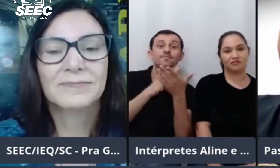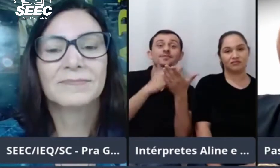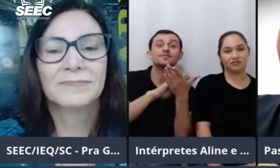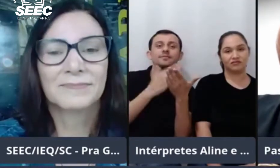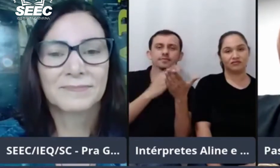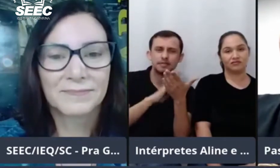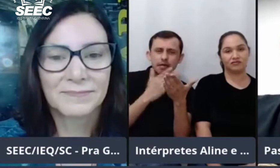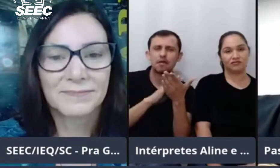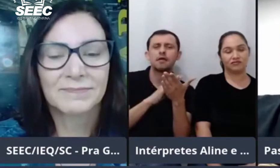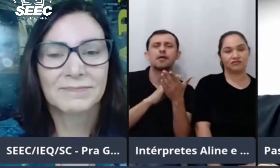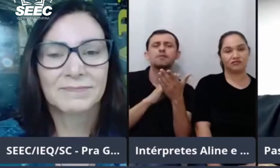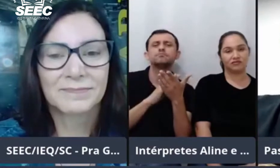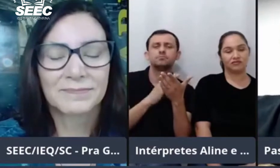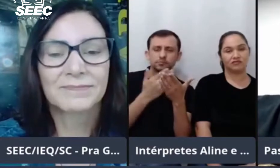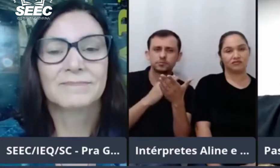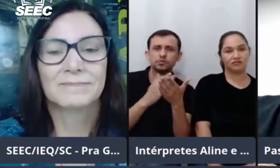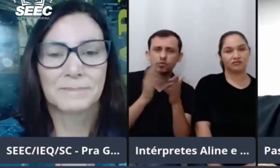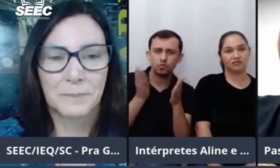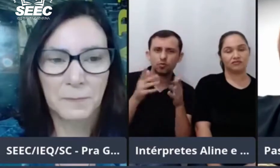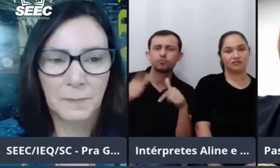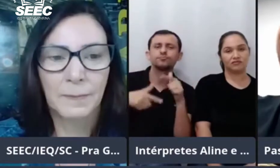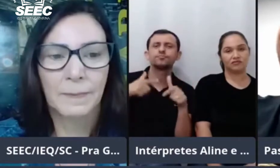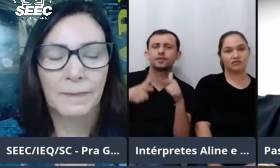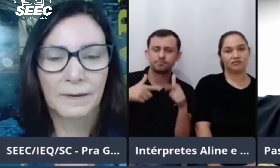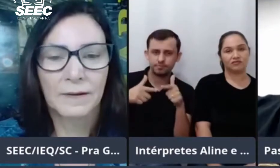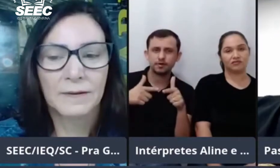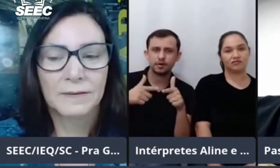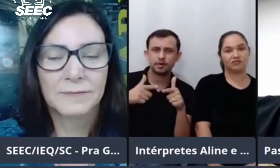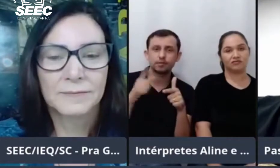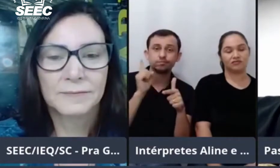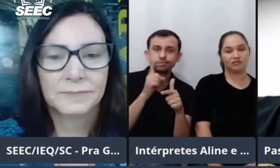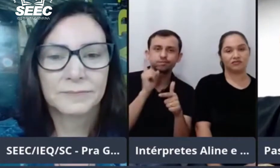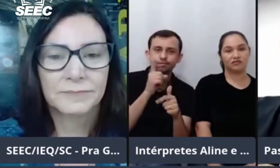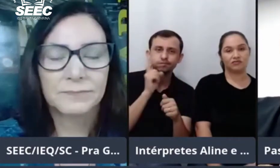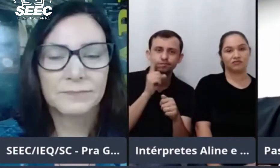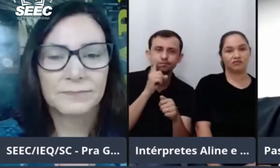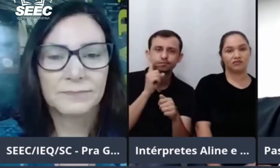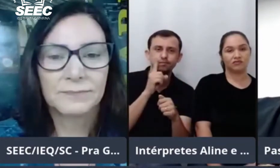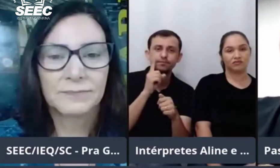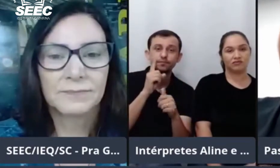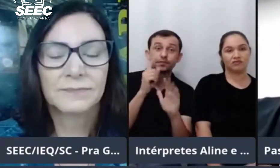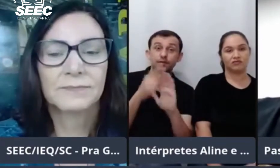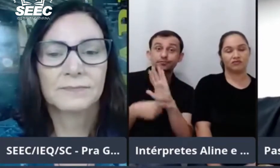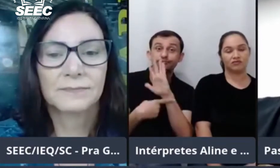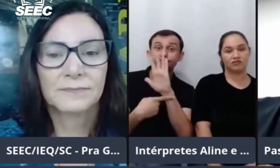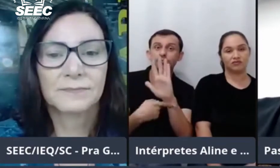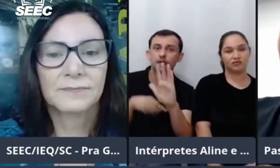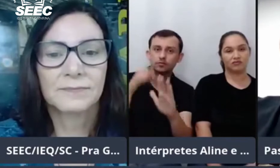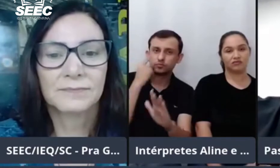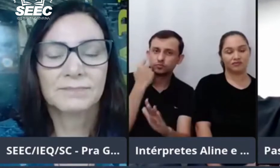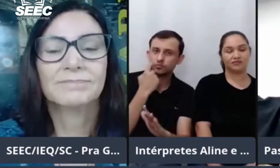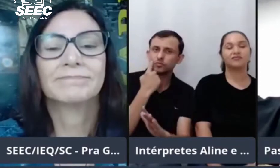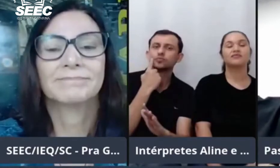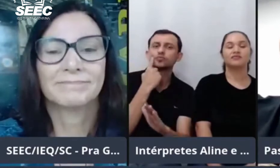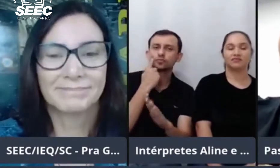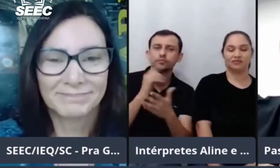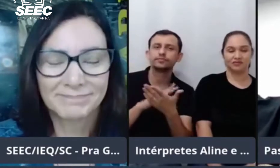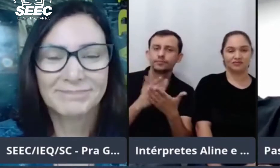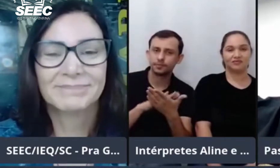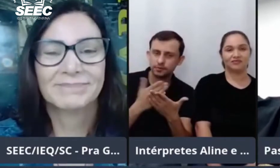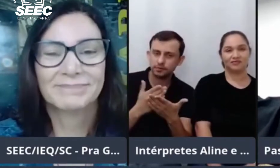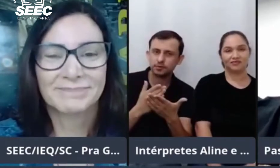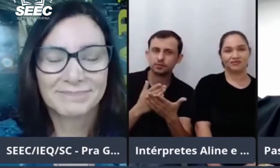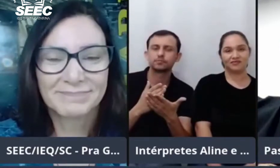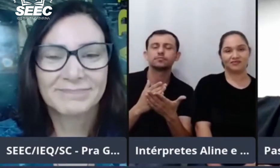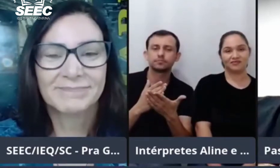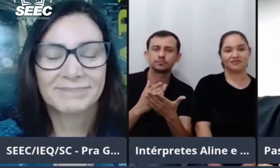nos hospitais onde ela trabalha, né? Especificamente aos surdos, né? Porque isso cresceu com ela, desde os 3, 4